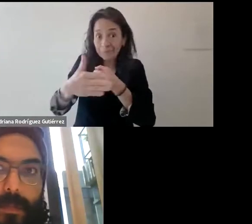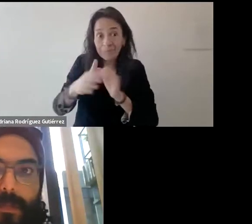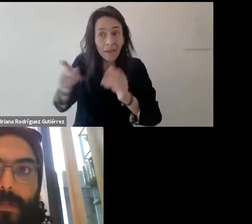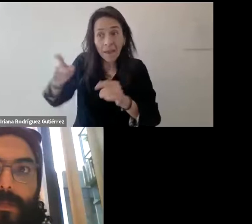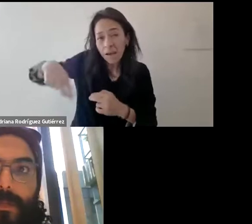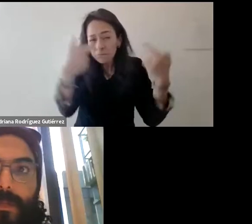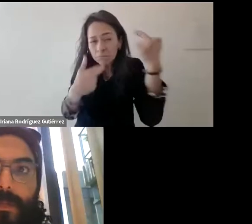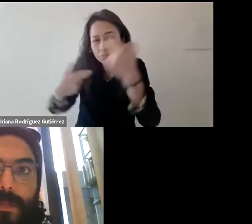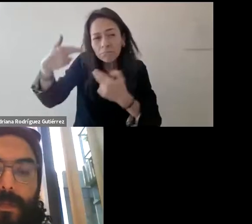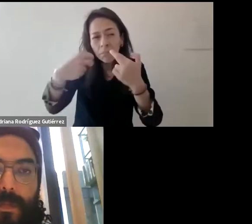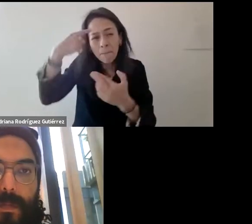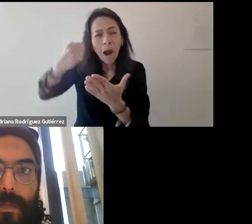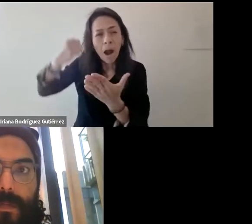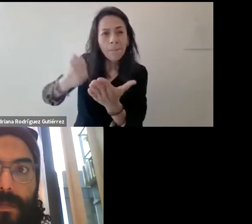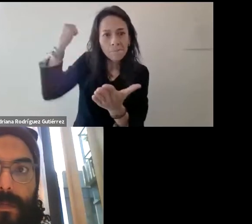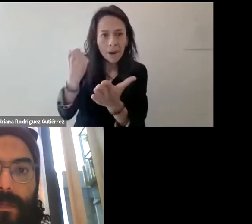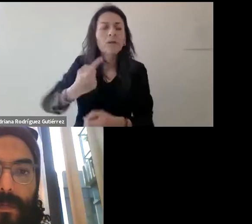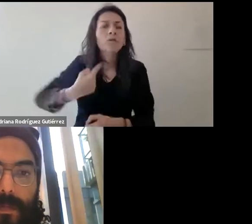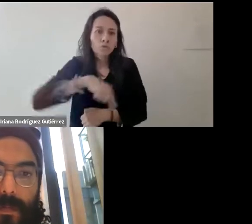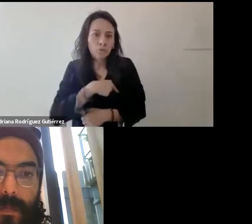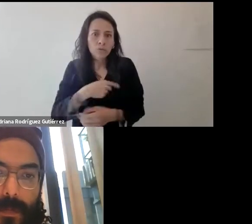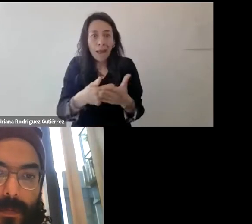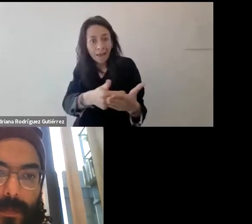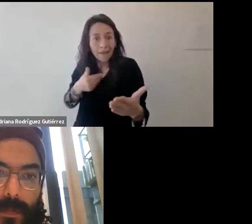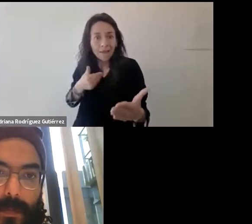los componentes, no siempre es así, pero todos los componentes